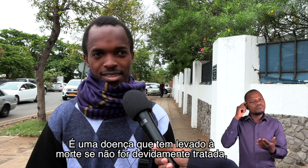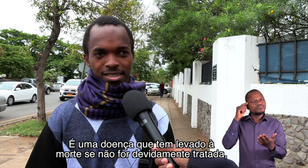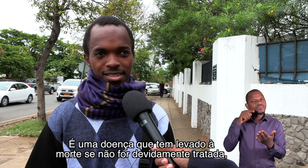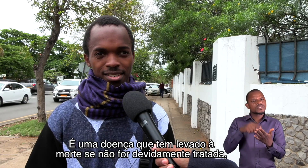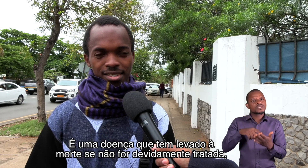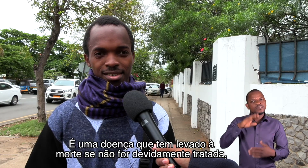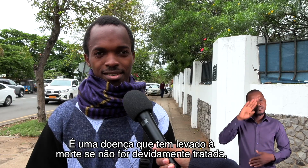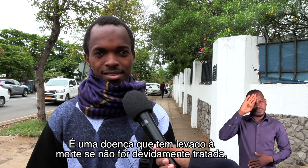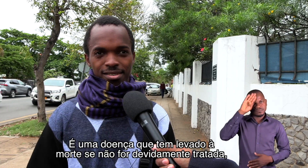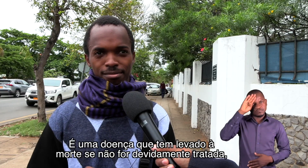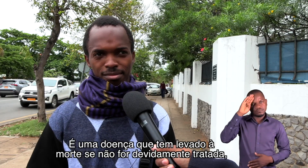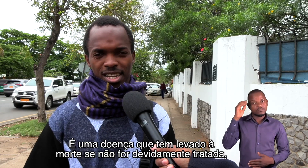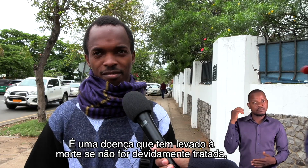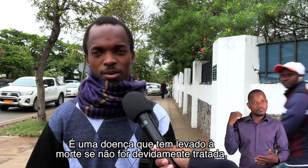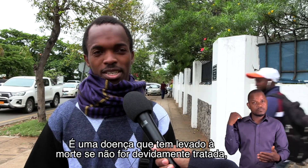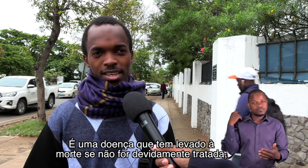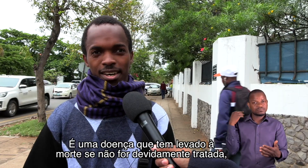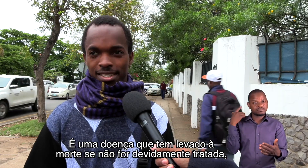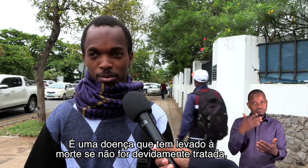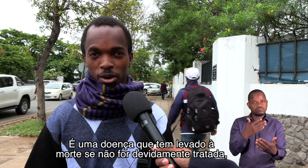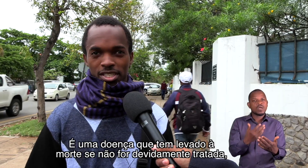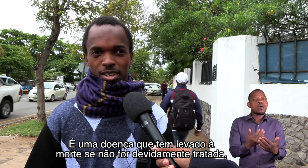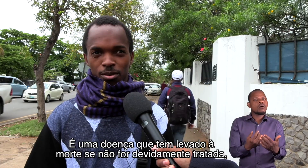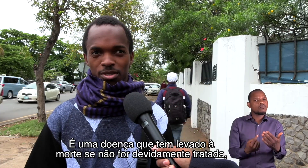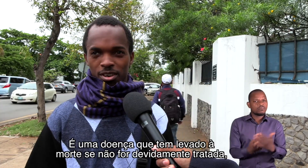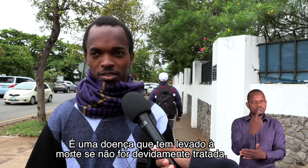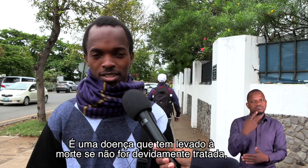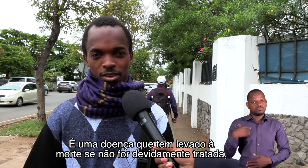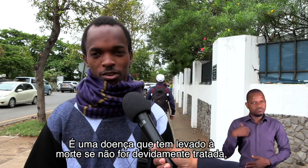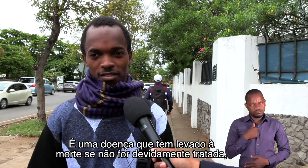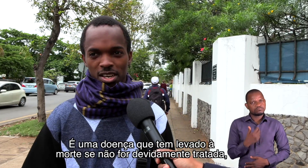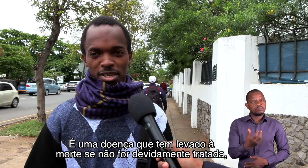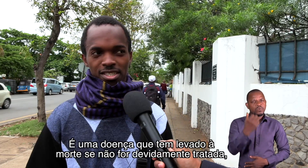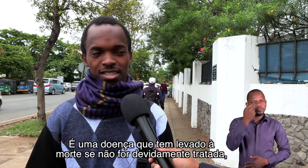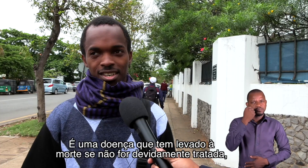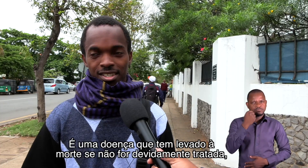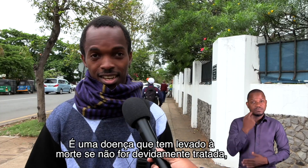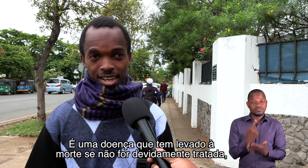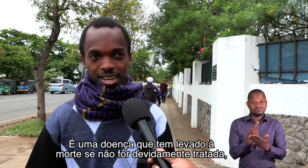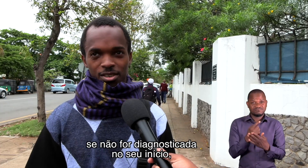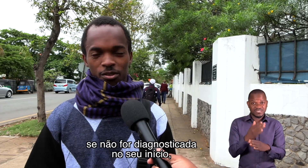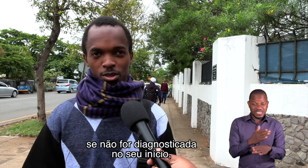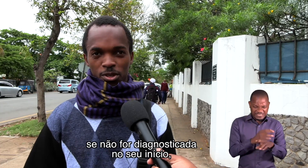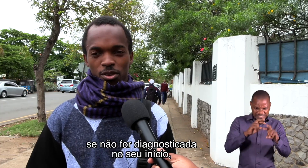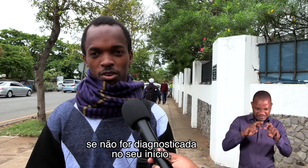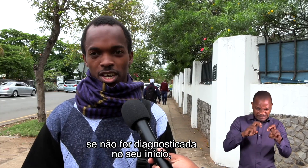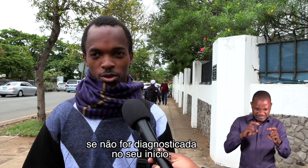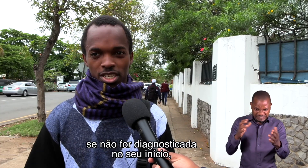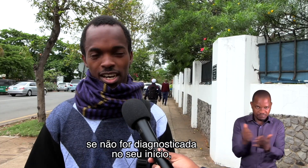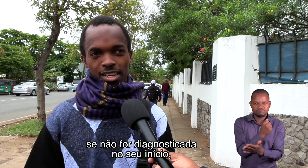que tem levado até a morte se não for devidamente tratada, se não for diagnosticada